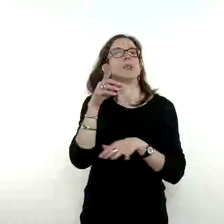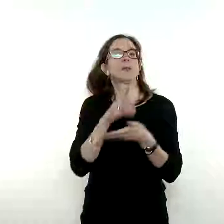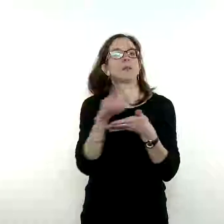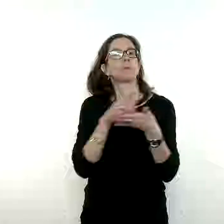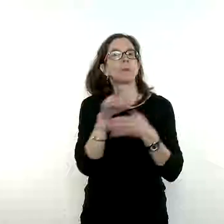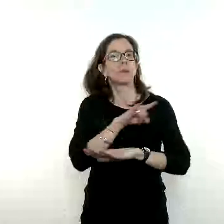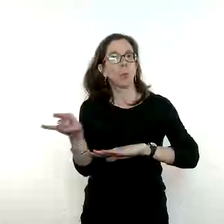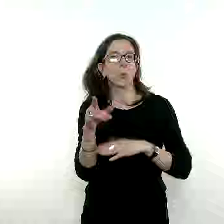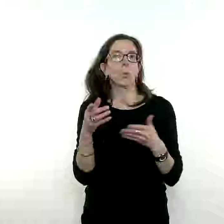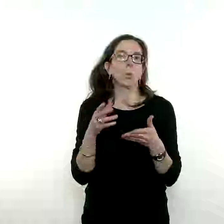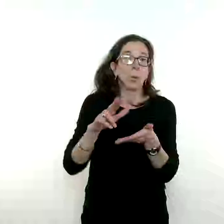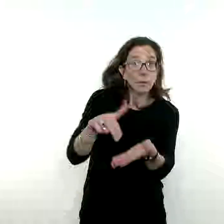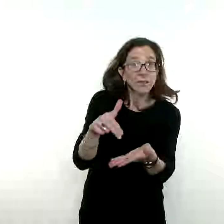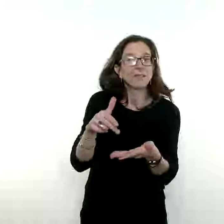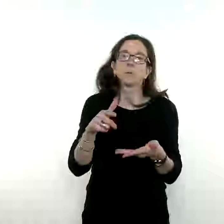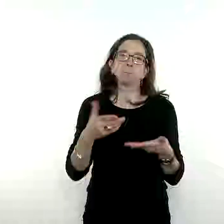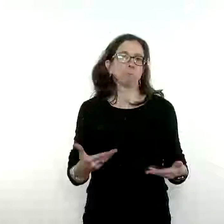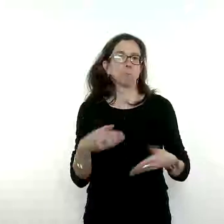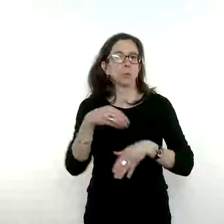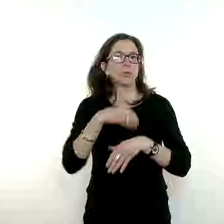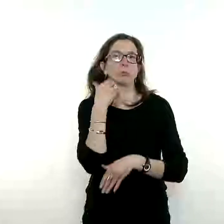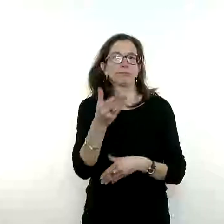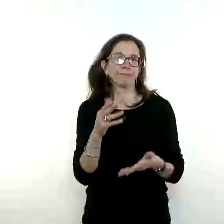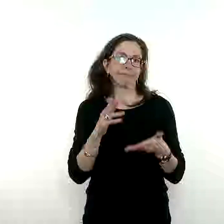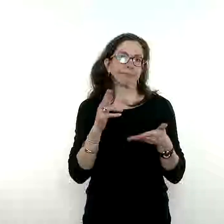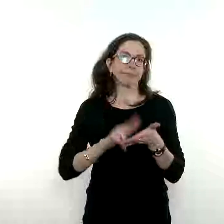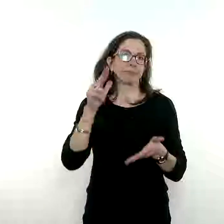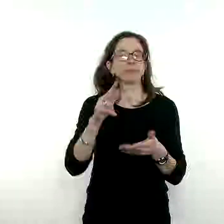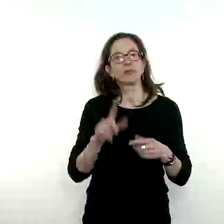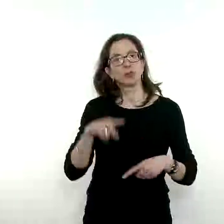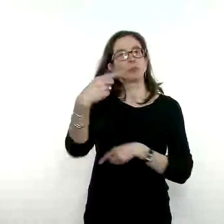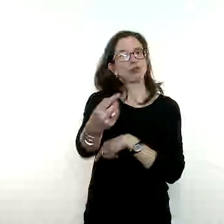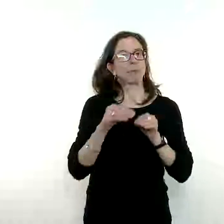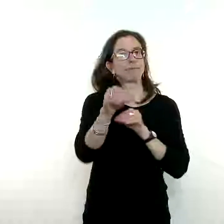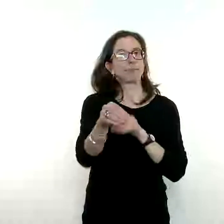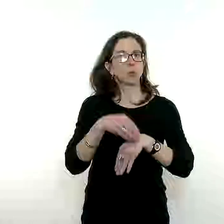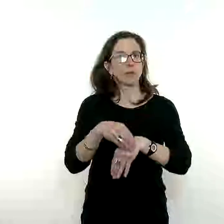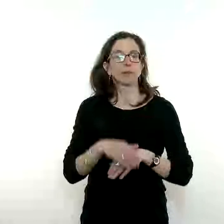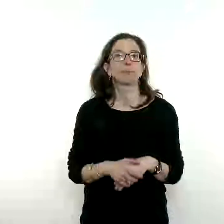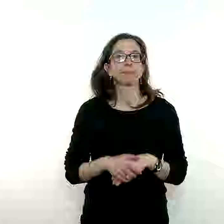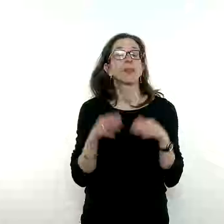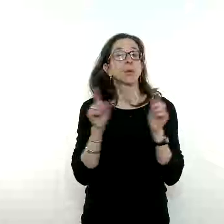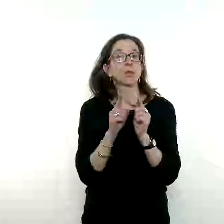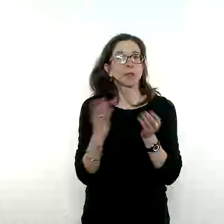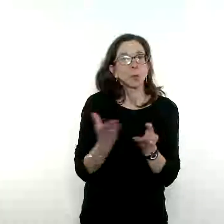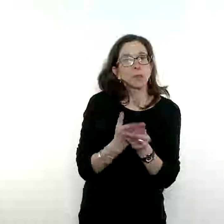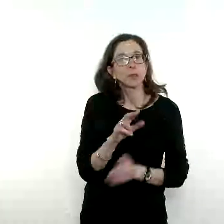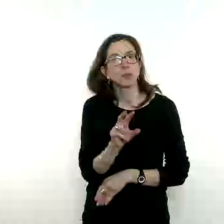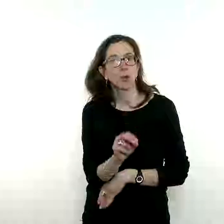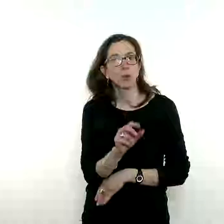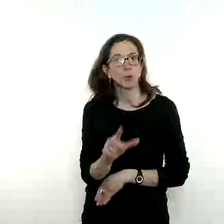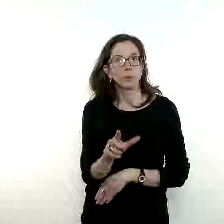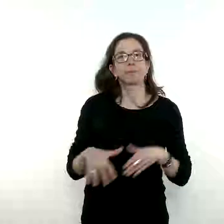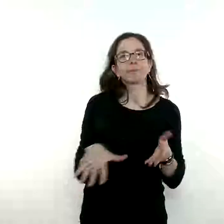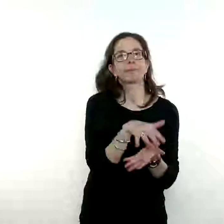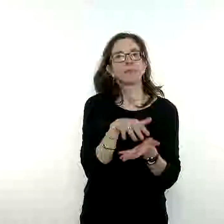à un conseil ultérieur. Et l'affaire 32 sur la ZAD 2019, la convention